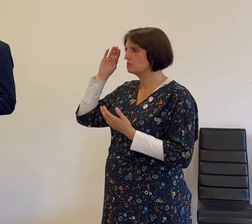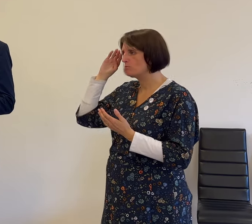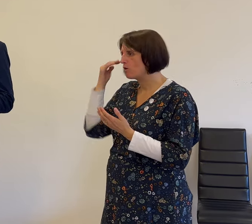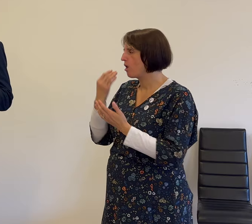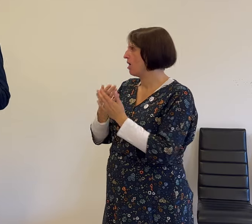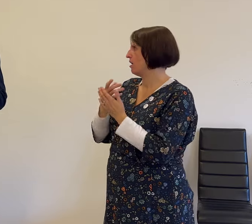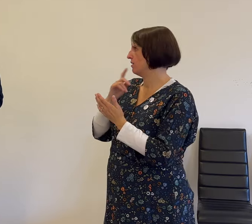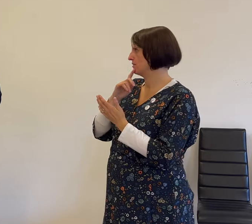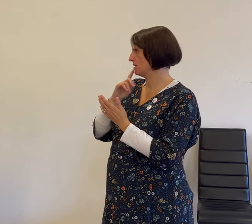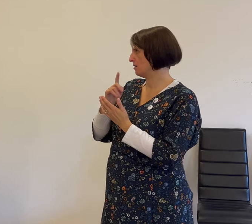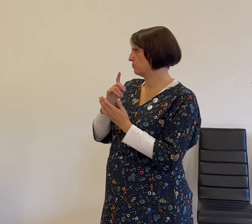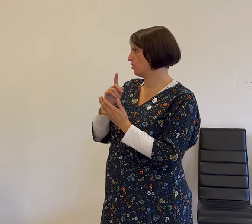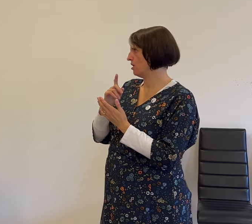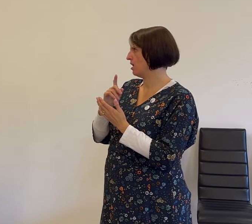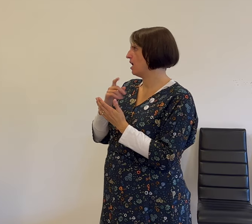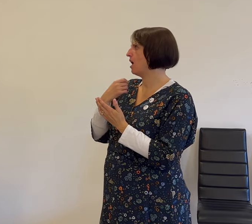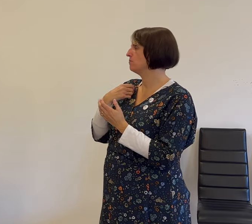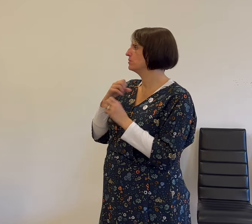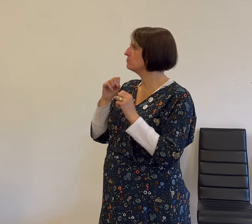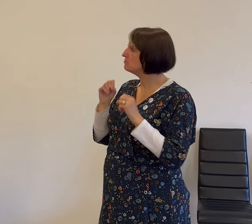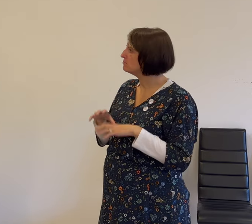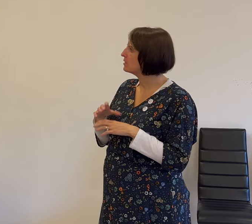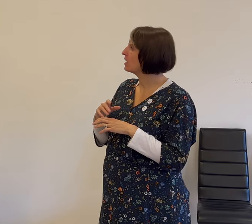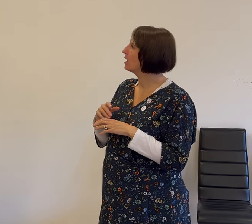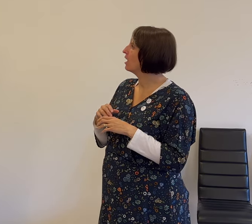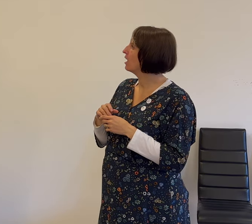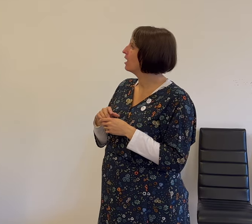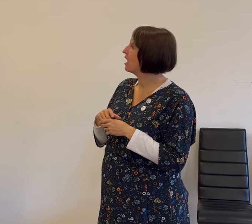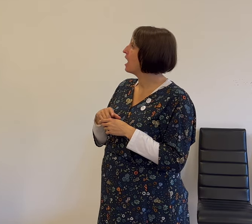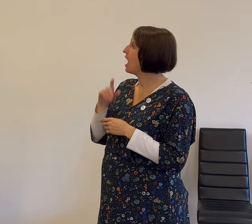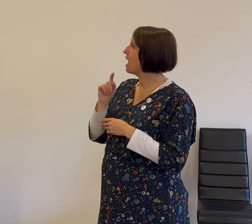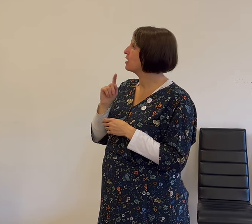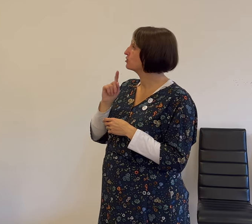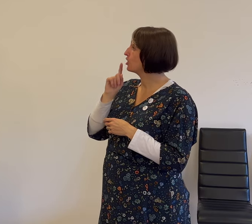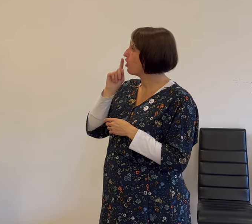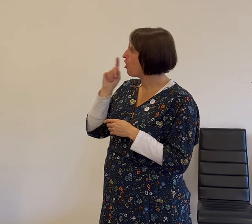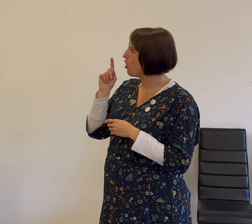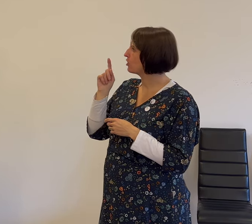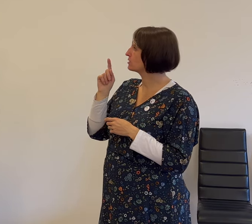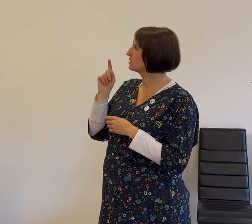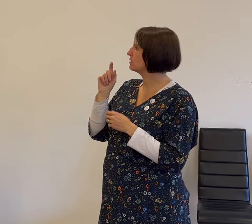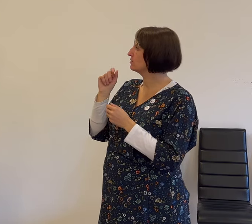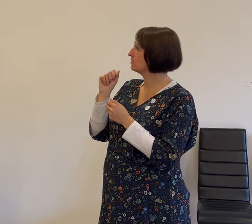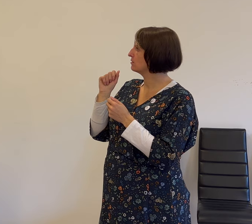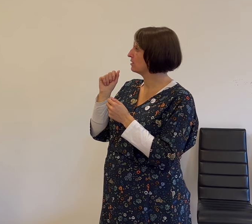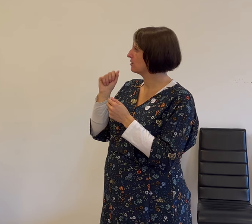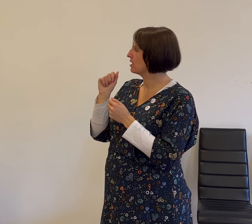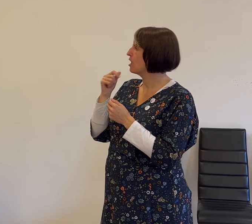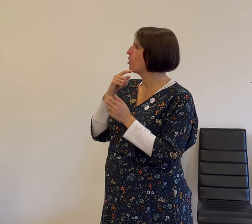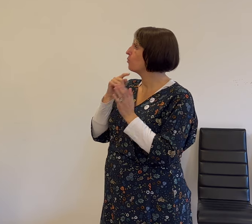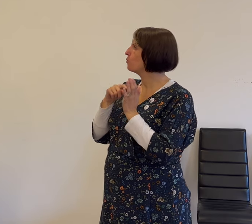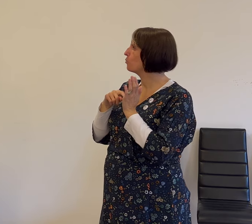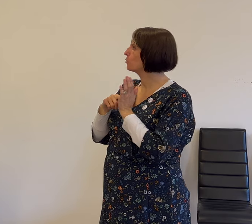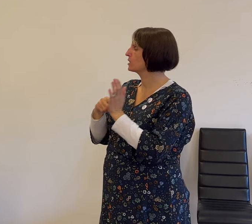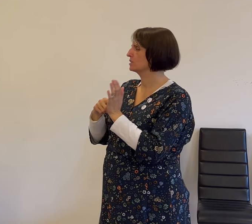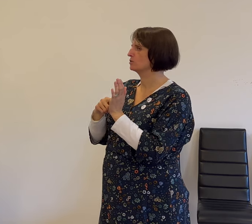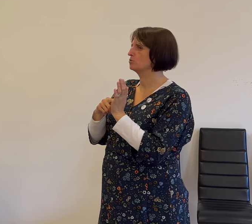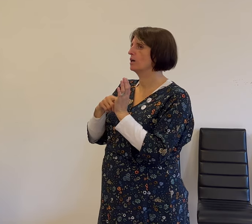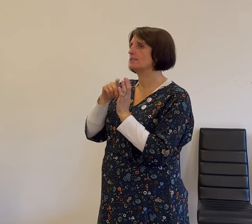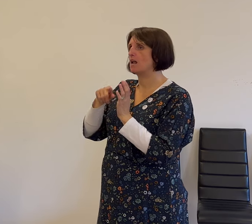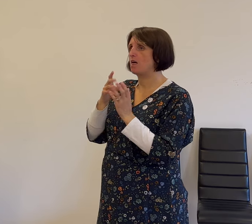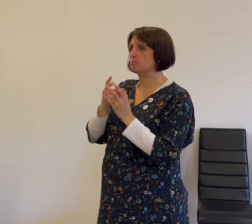je takovým typem, který v určitých rysech ukazuje na Ježíše